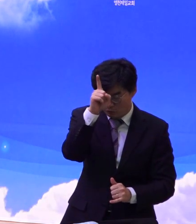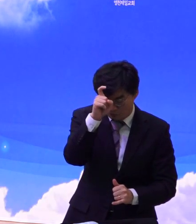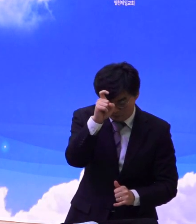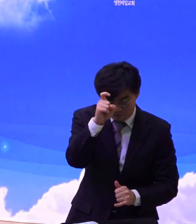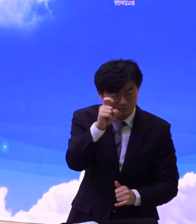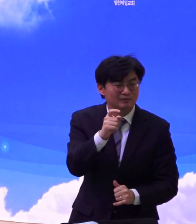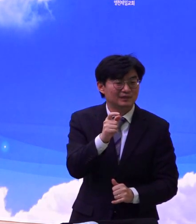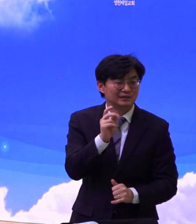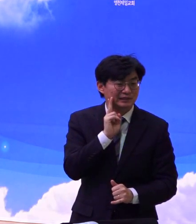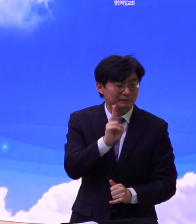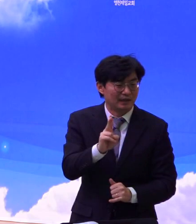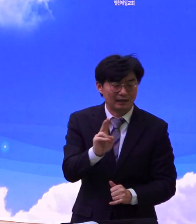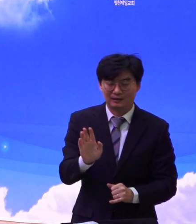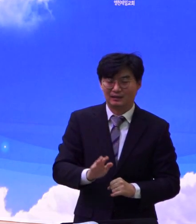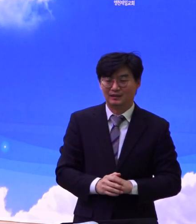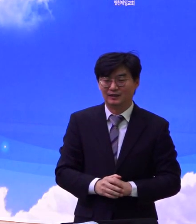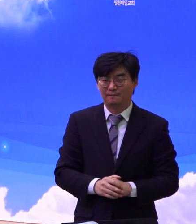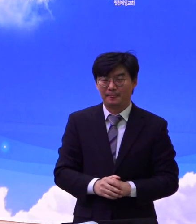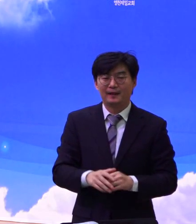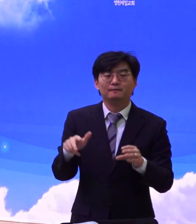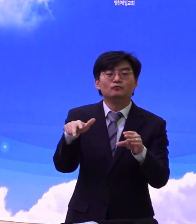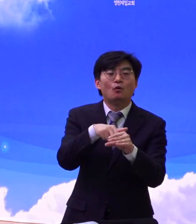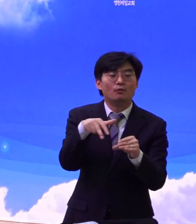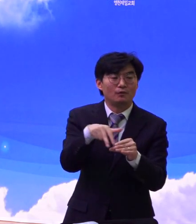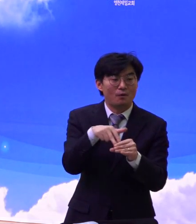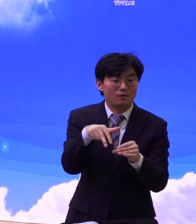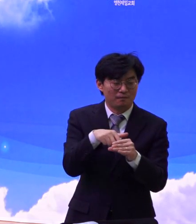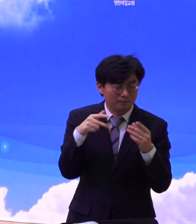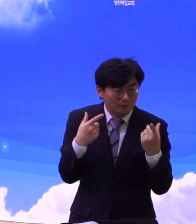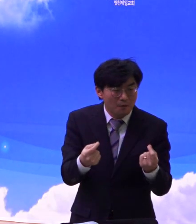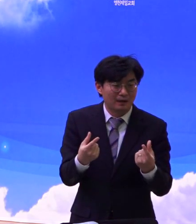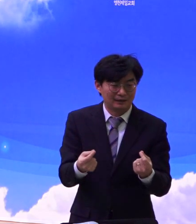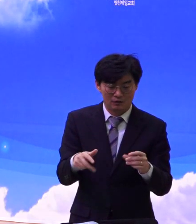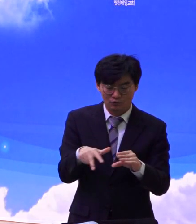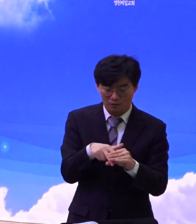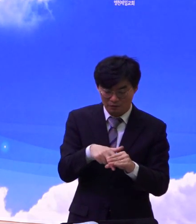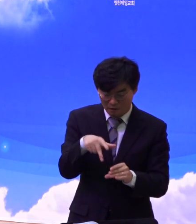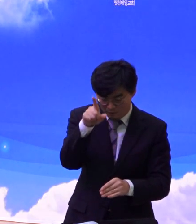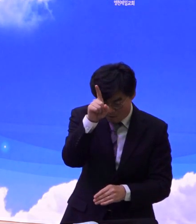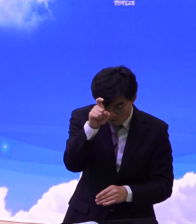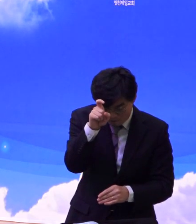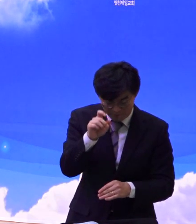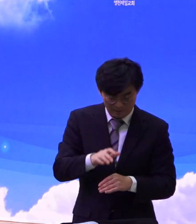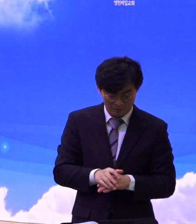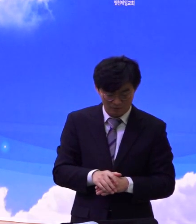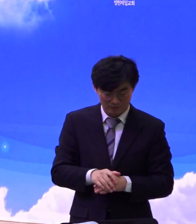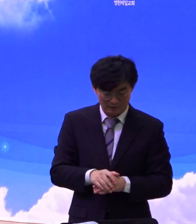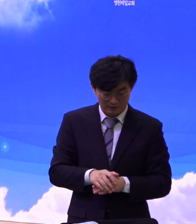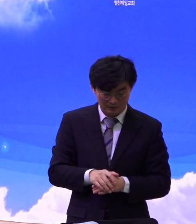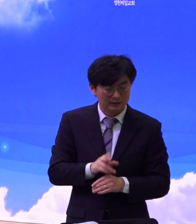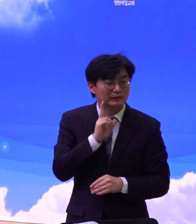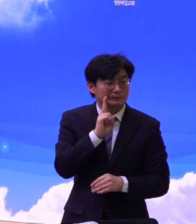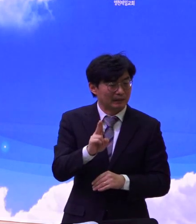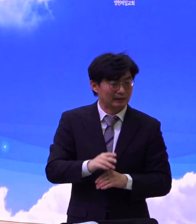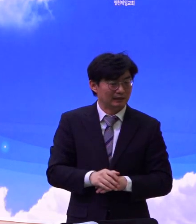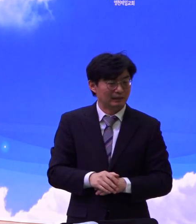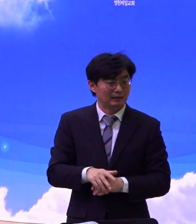할 수도 있겠죠. 또 종교적으로 본다면 종교적인 관념들, 이런 것들에 도전하고 바꾼다고 하는 것 쉬운 일이